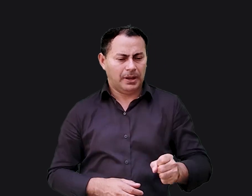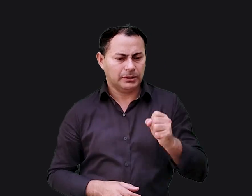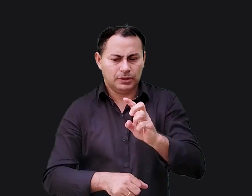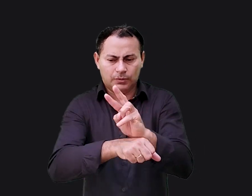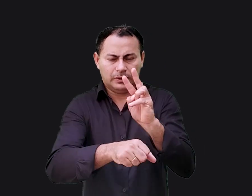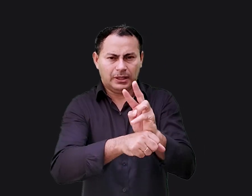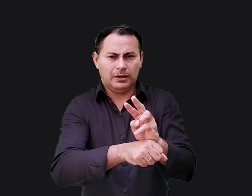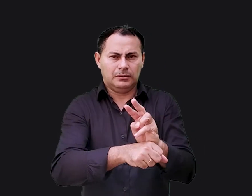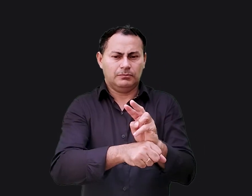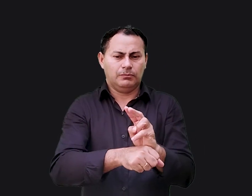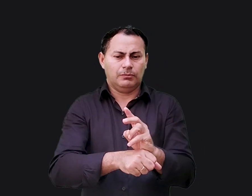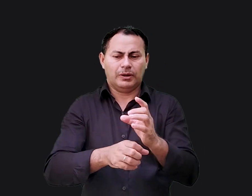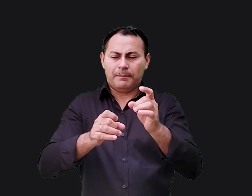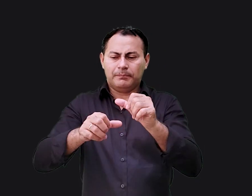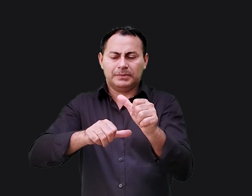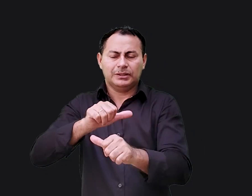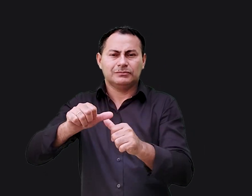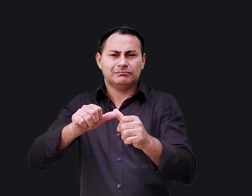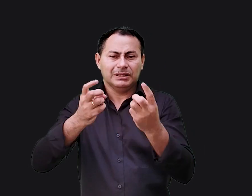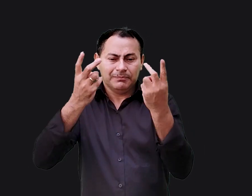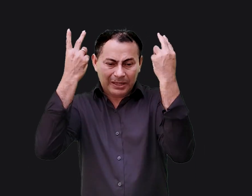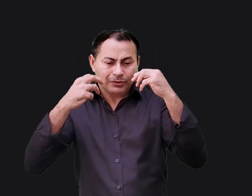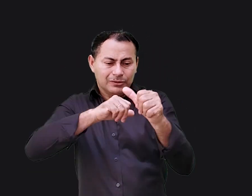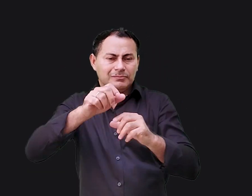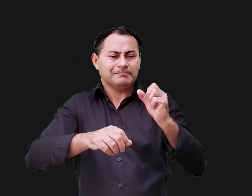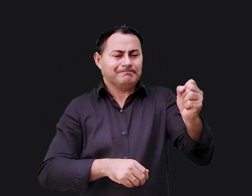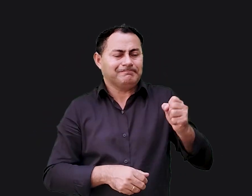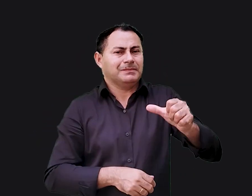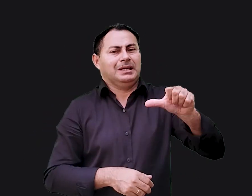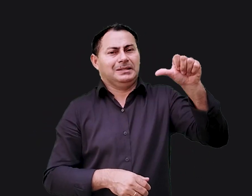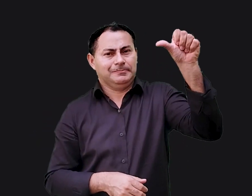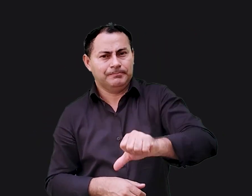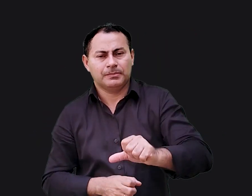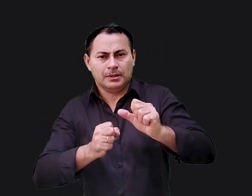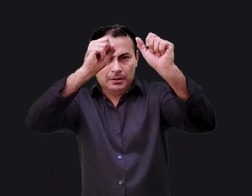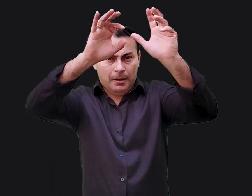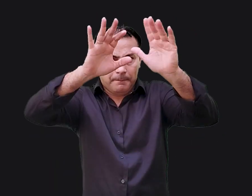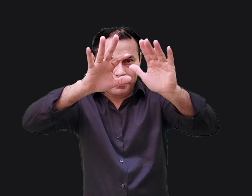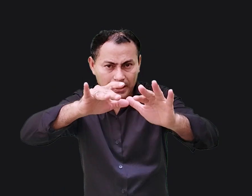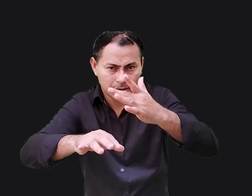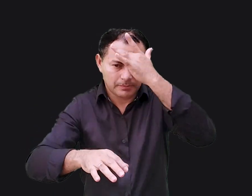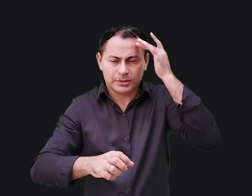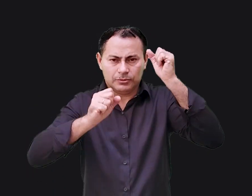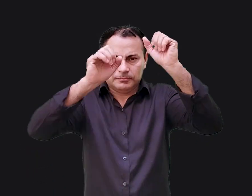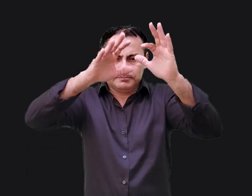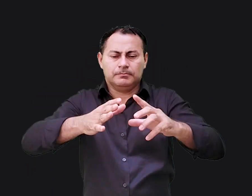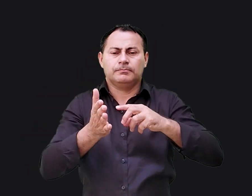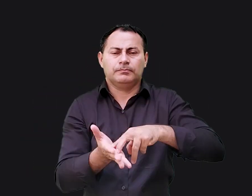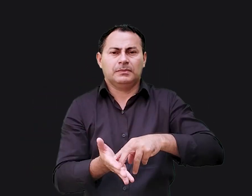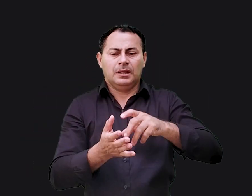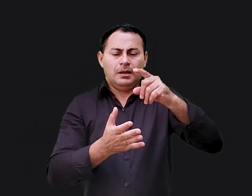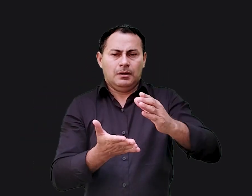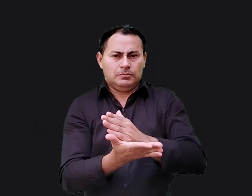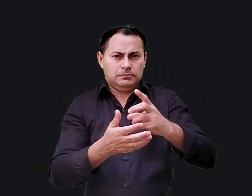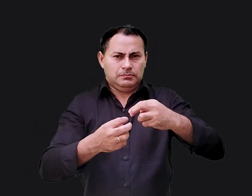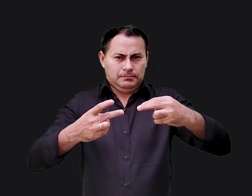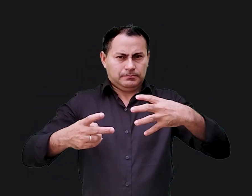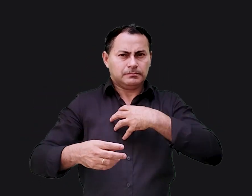de pastoreá-lo e supri-lo. Aí é um desastre. As bênçãos do homem abençoado estão sujeitas a certas